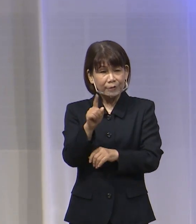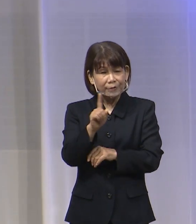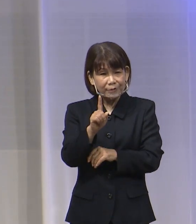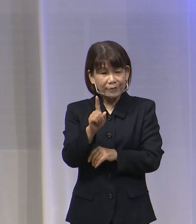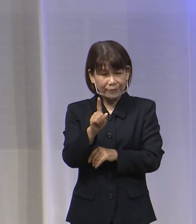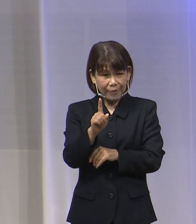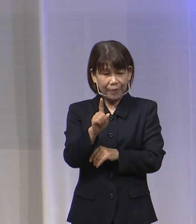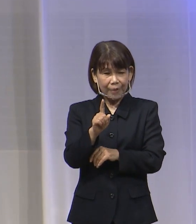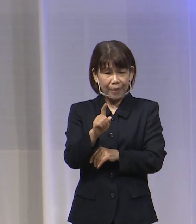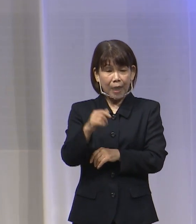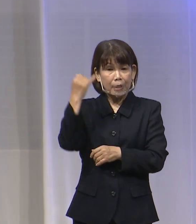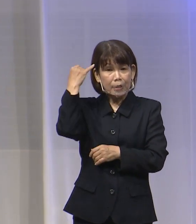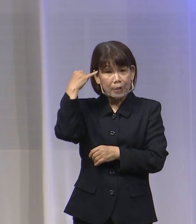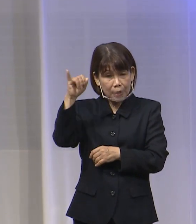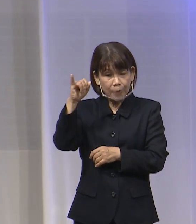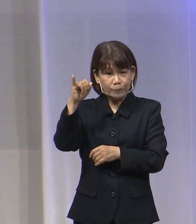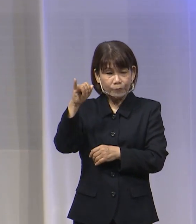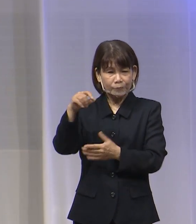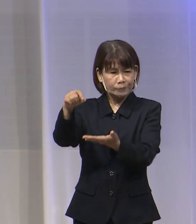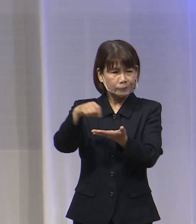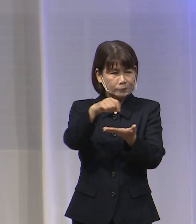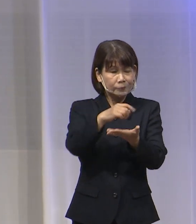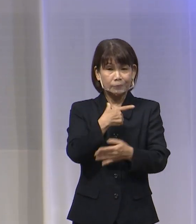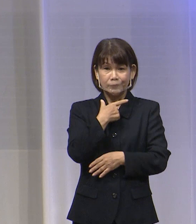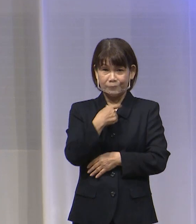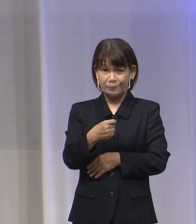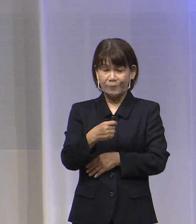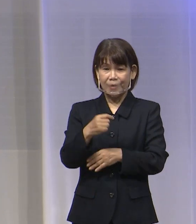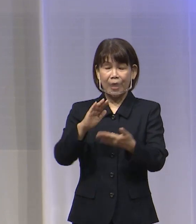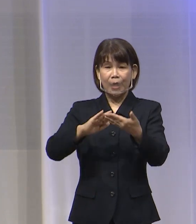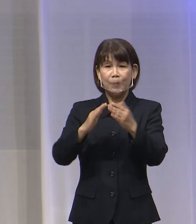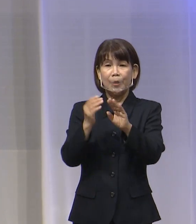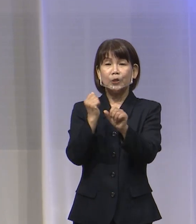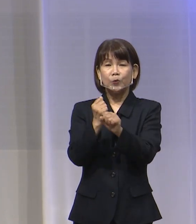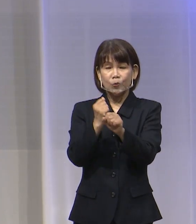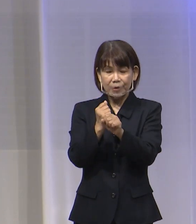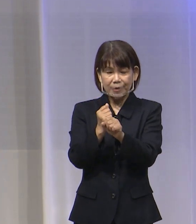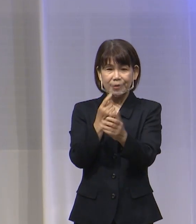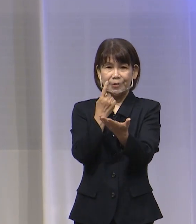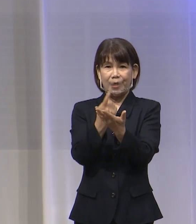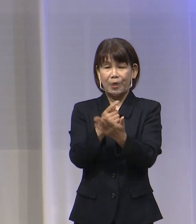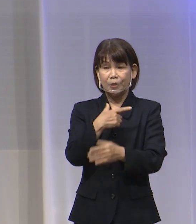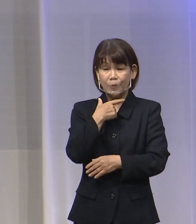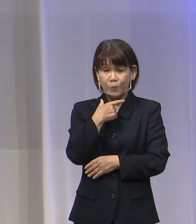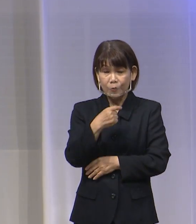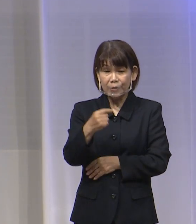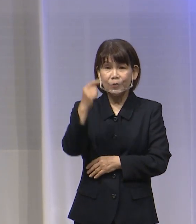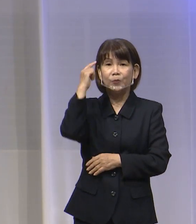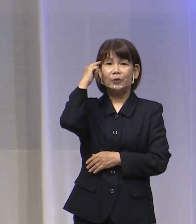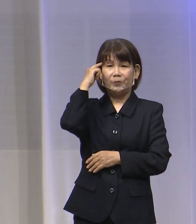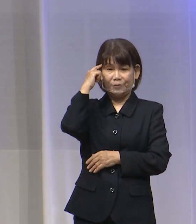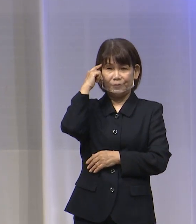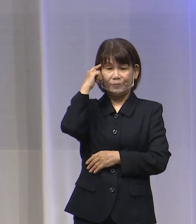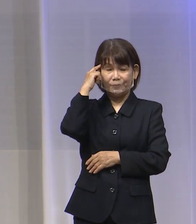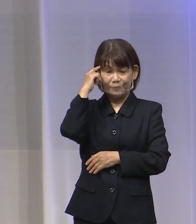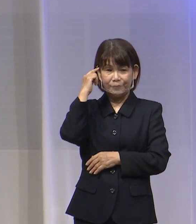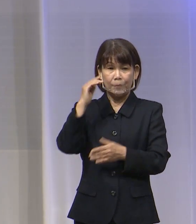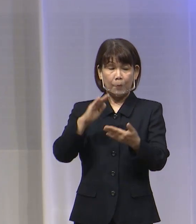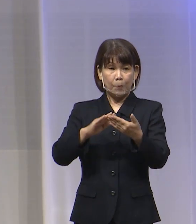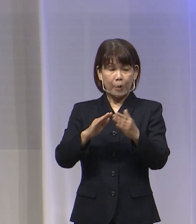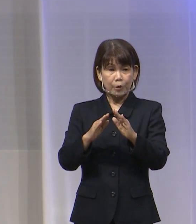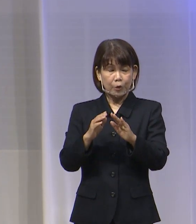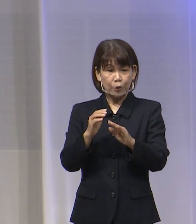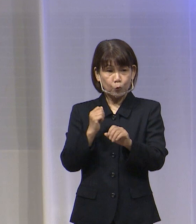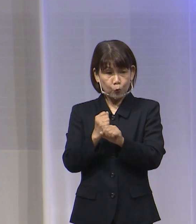発信してほしいと思いますしそしてまちづくりに直接参加をして欲しいと思いますまちづくりの当事者として